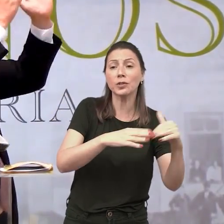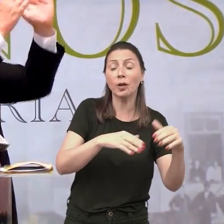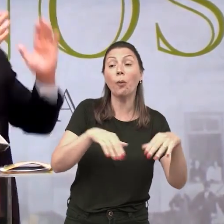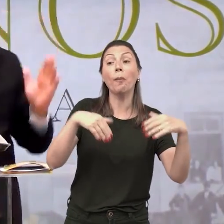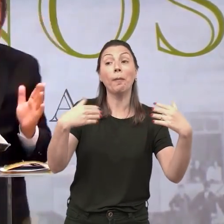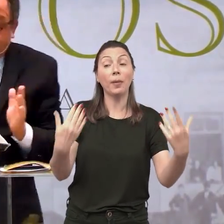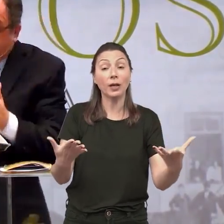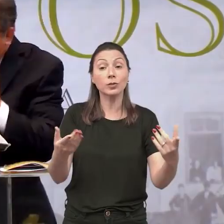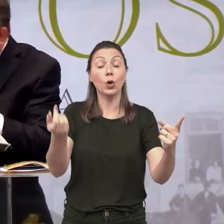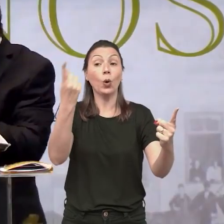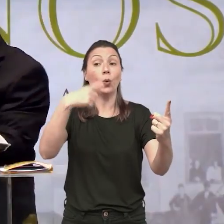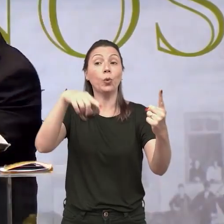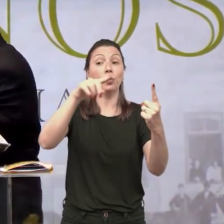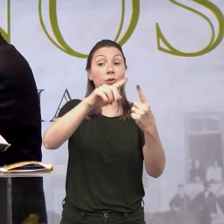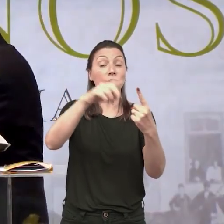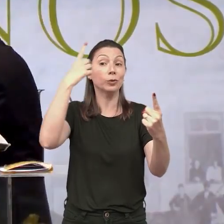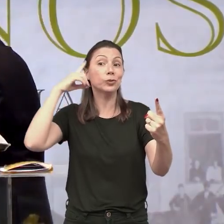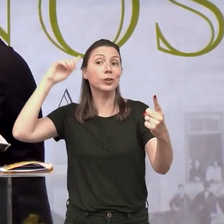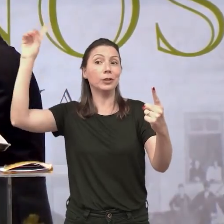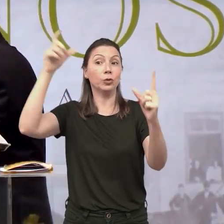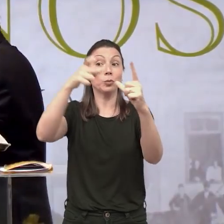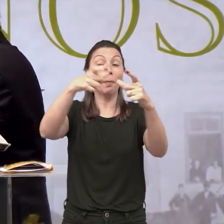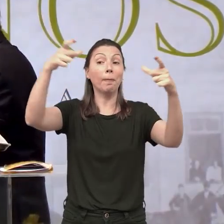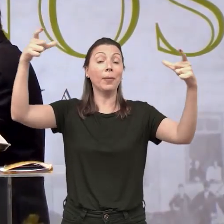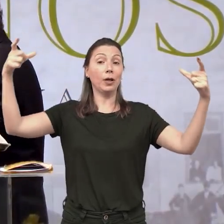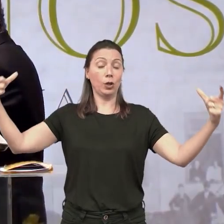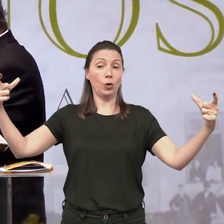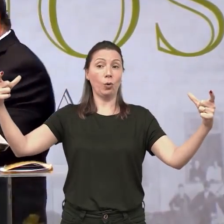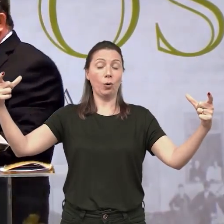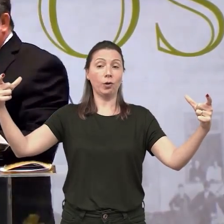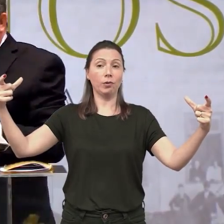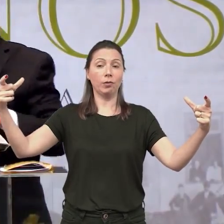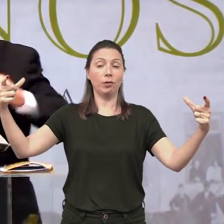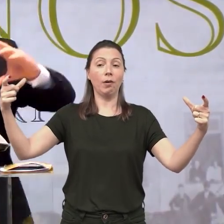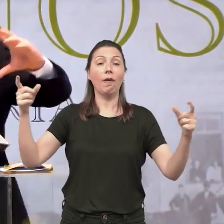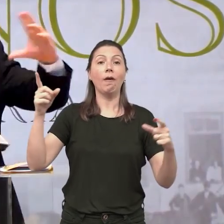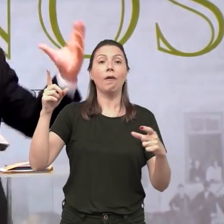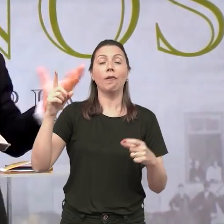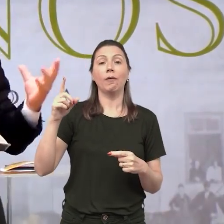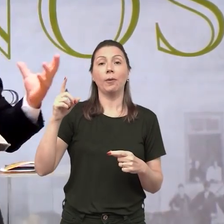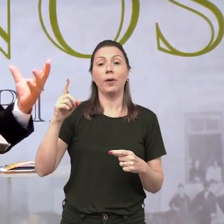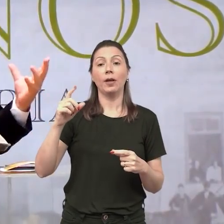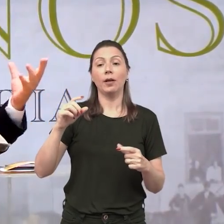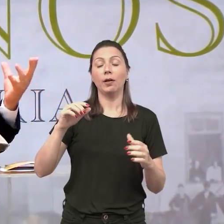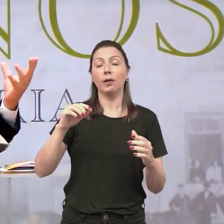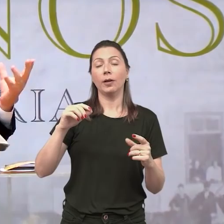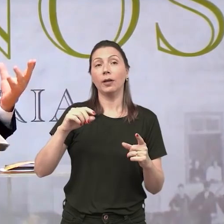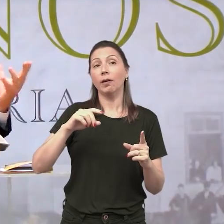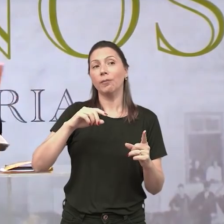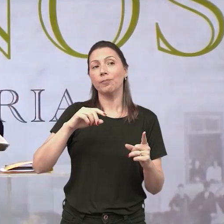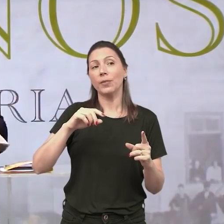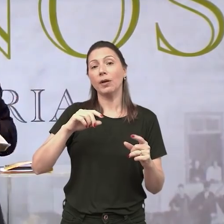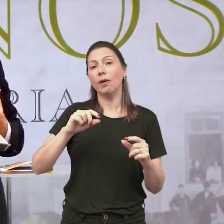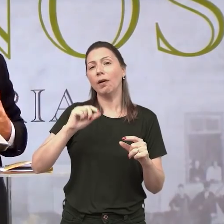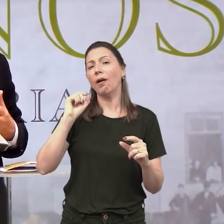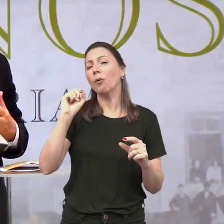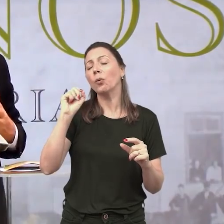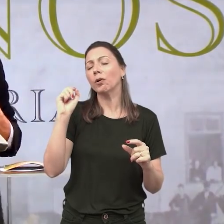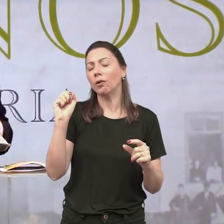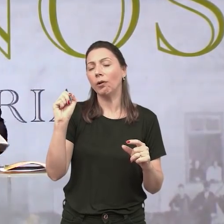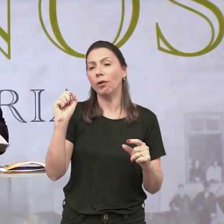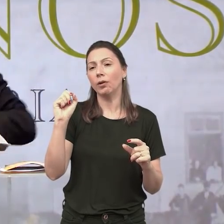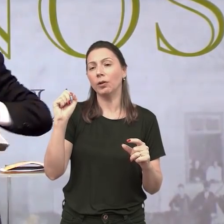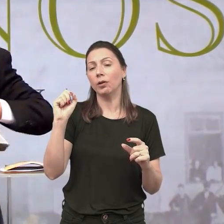projeto maior de Deus para todo crente é que tudo está acontecendo na nossa